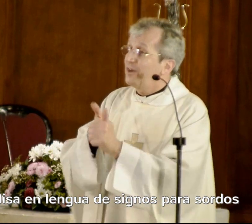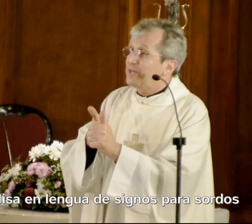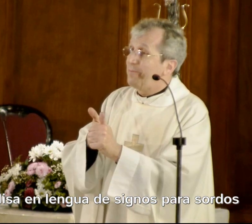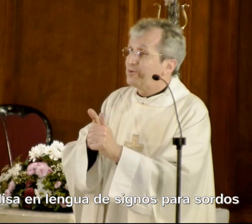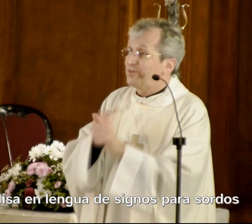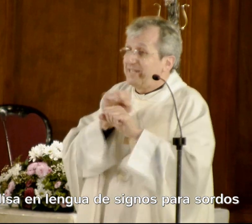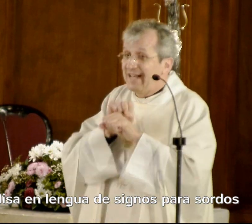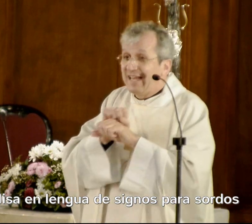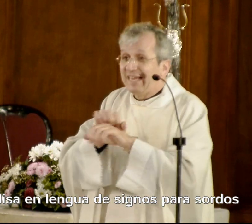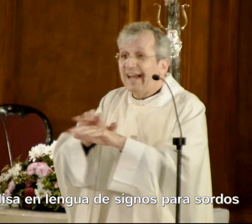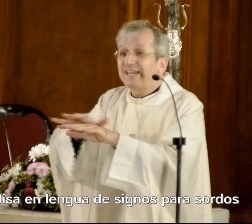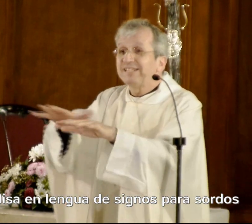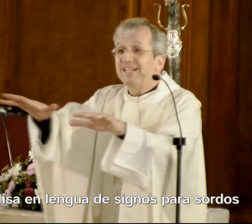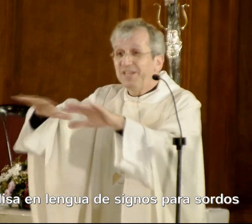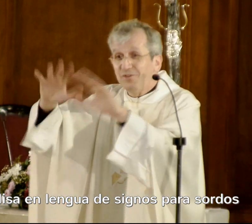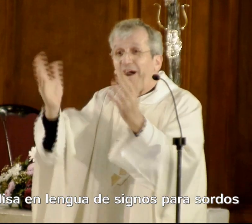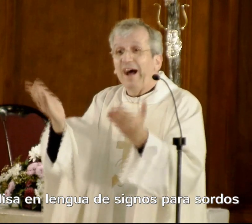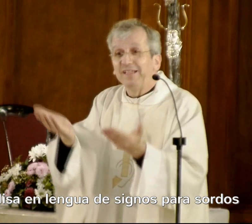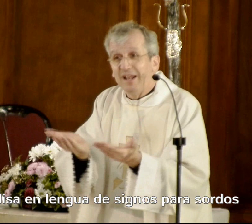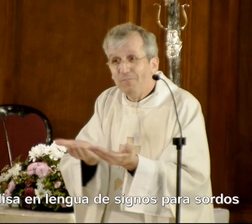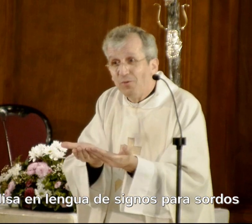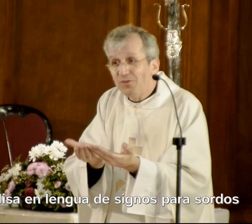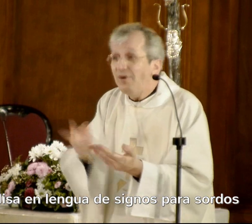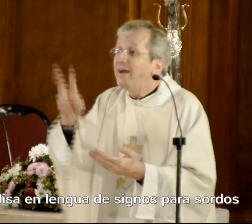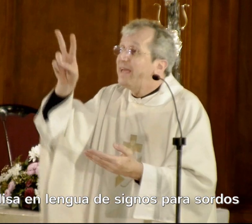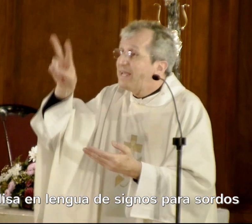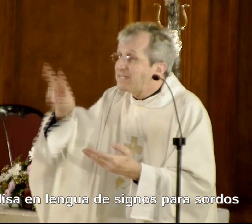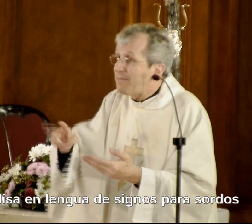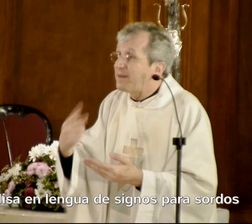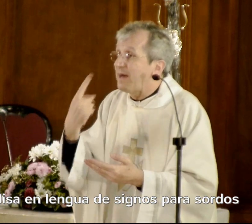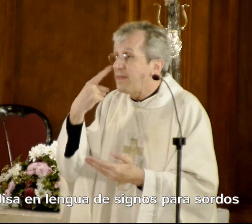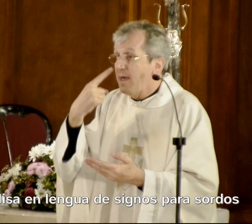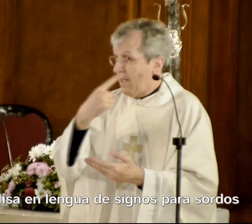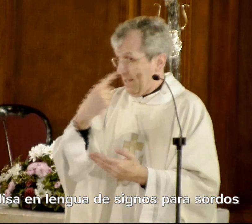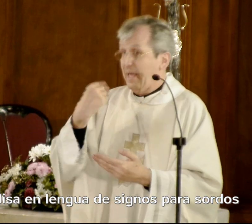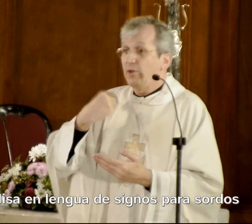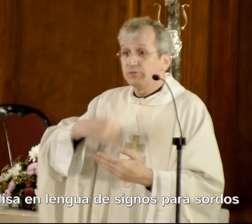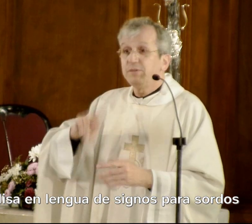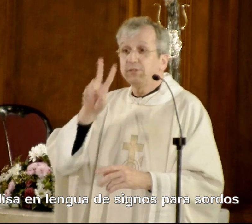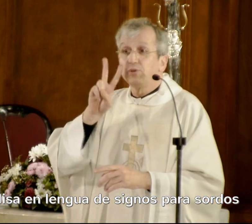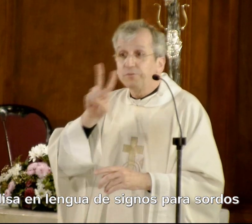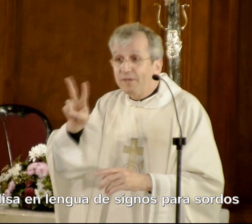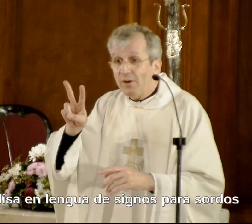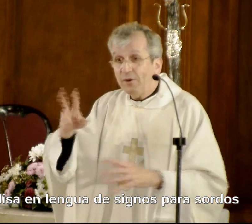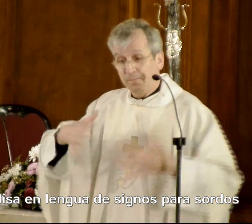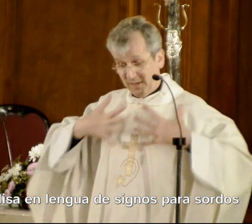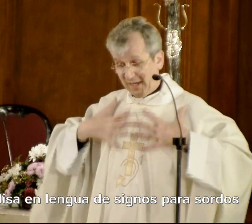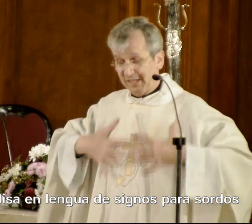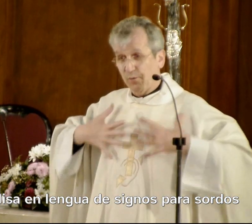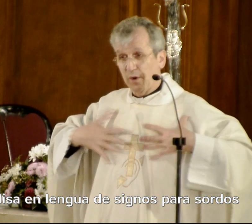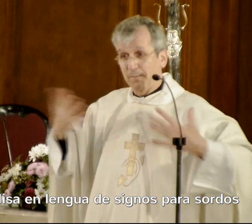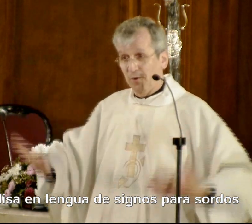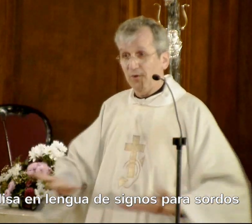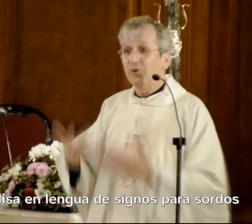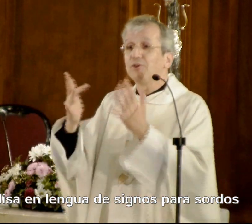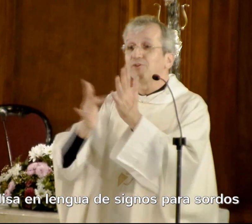los apóstoles que han extendido ante el mundo esa verdad que ellos mismos vieron, ese cuerpo glorioso